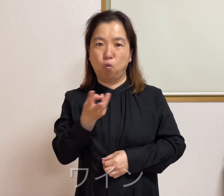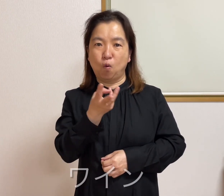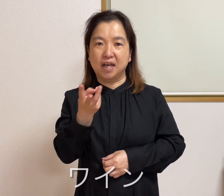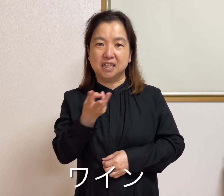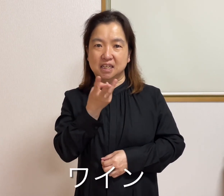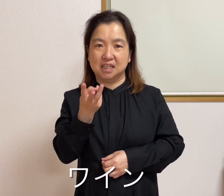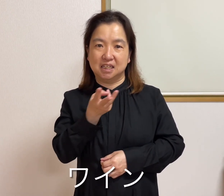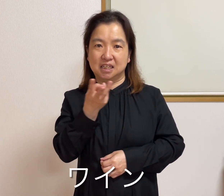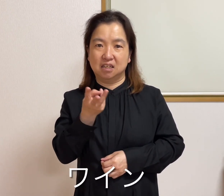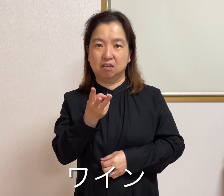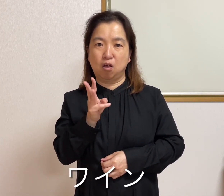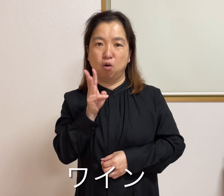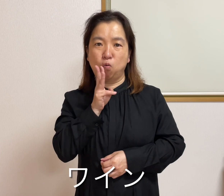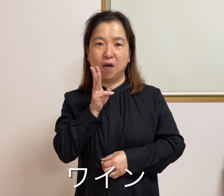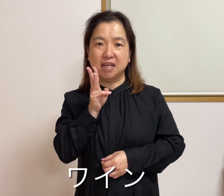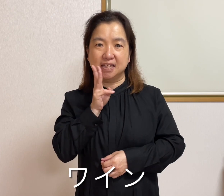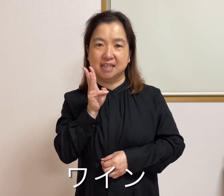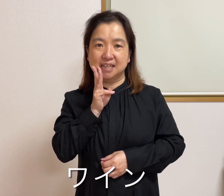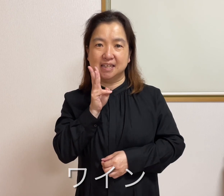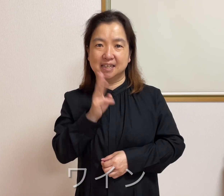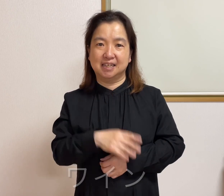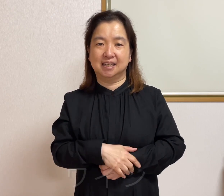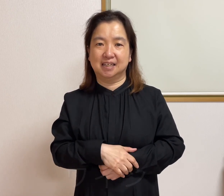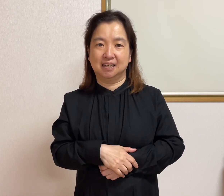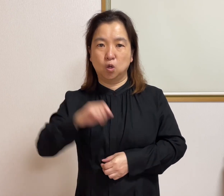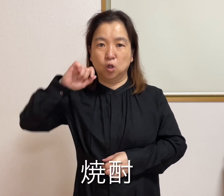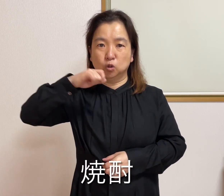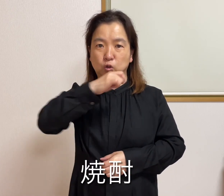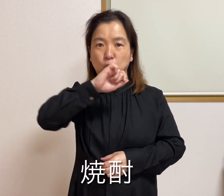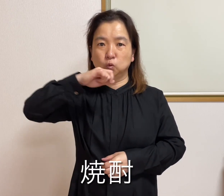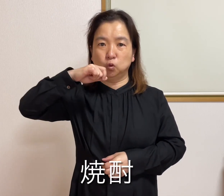ワイン、ワイン、焼酎、